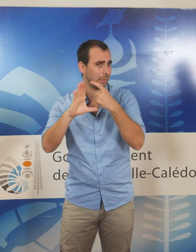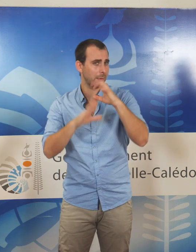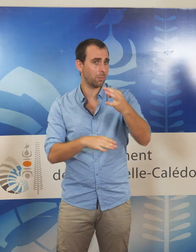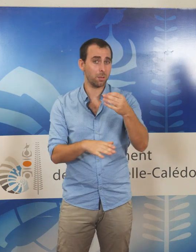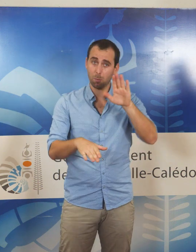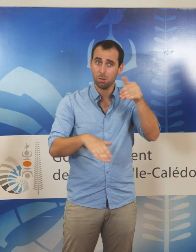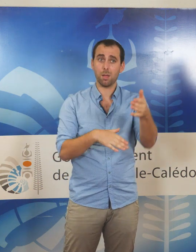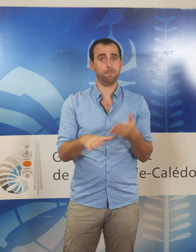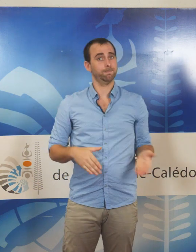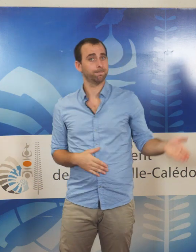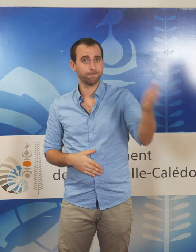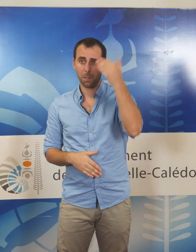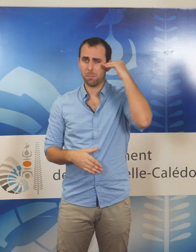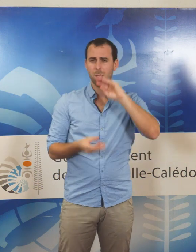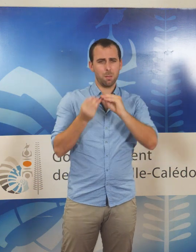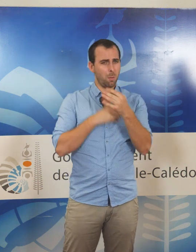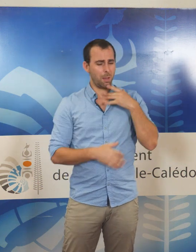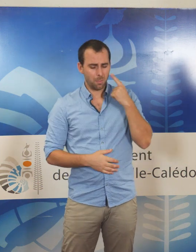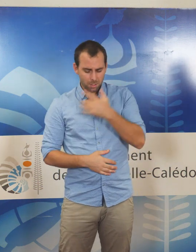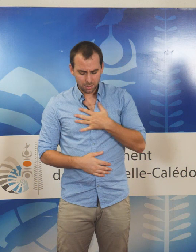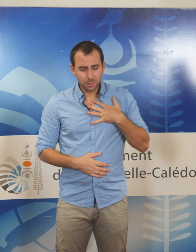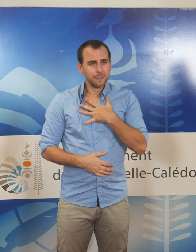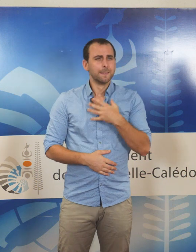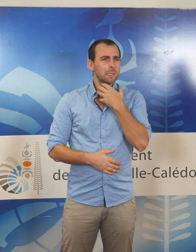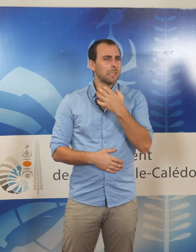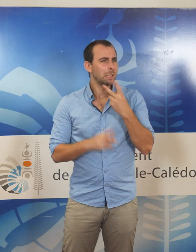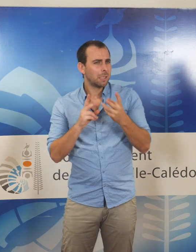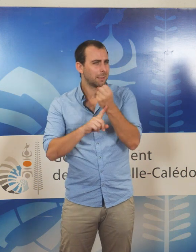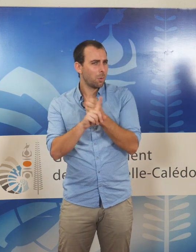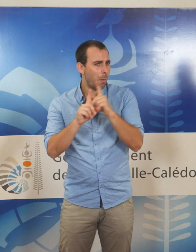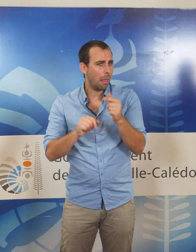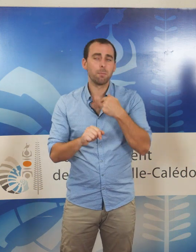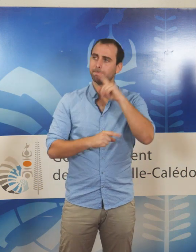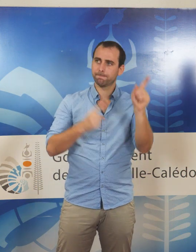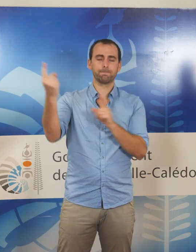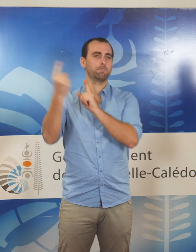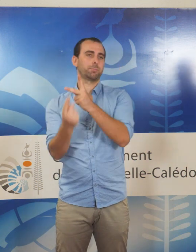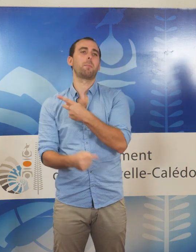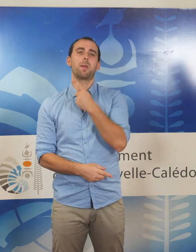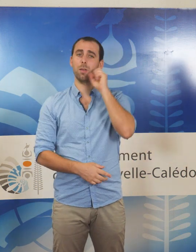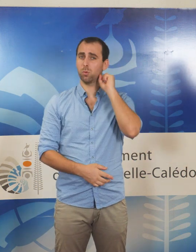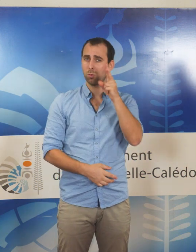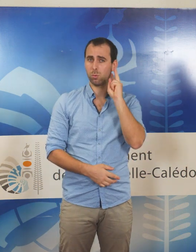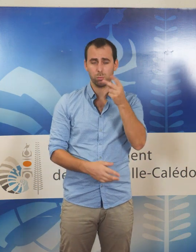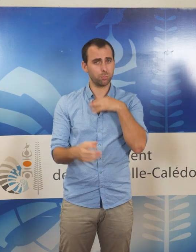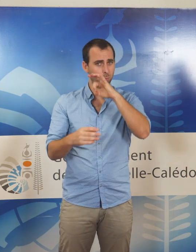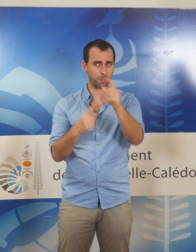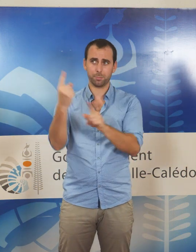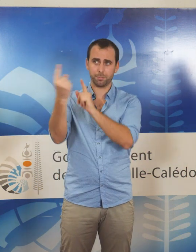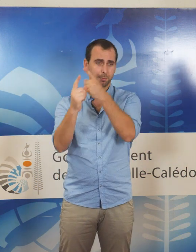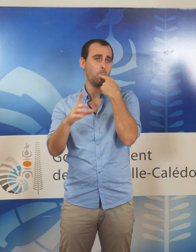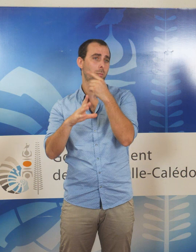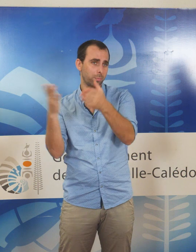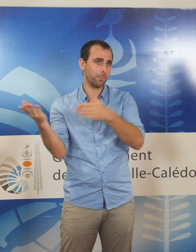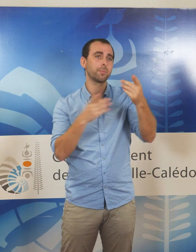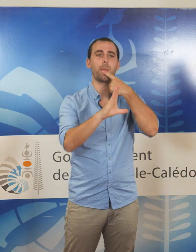ORL à prendre contact avec leur médecin traitant pour pouvoir se faire tester. Et là, on est dans une phase également d'avoir des sorties d'hôtels qui sont